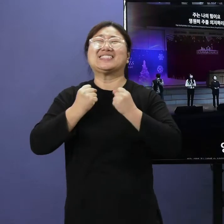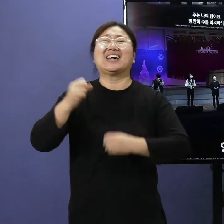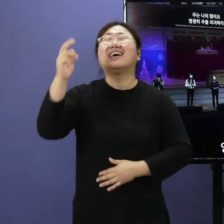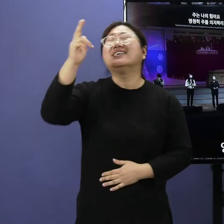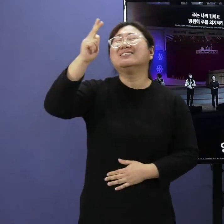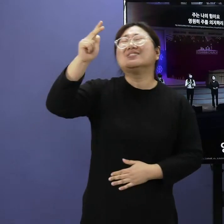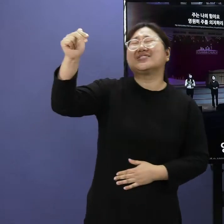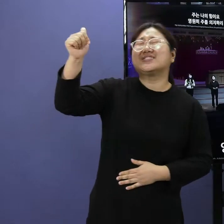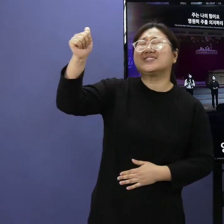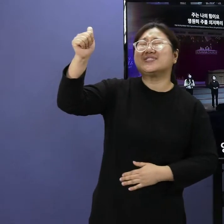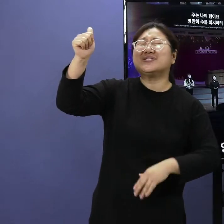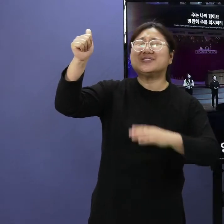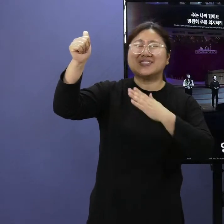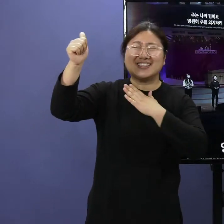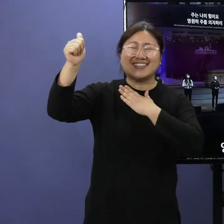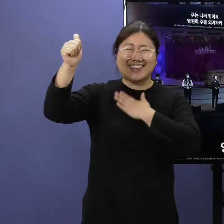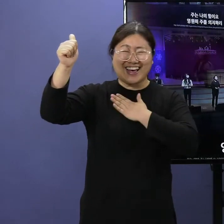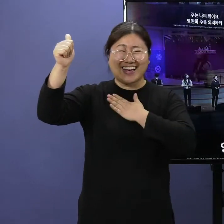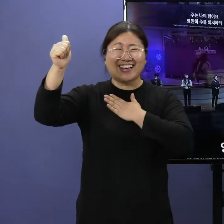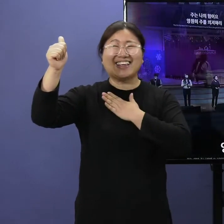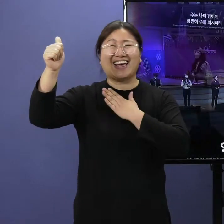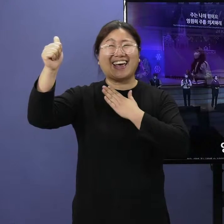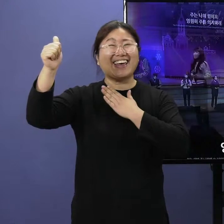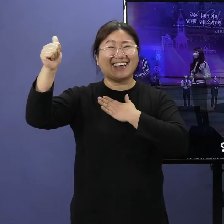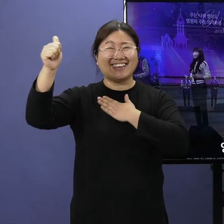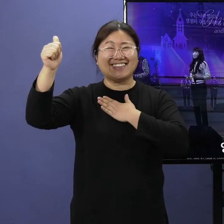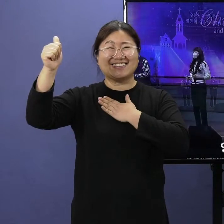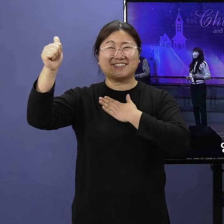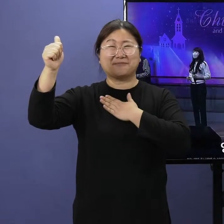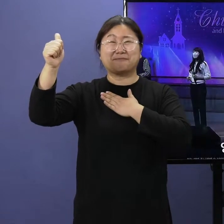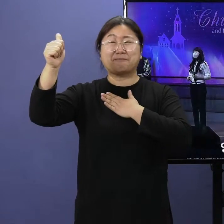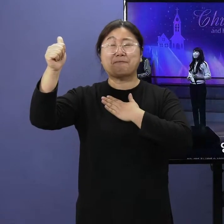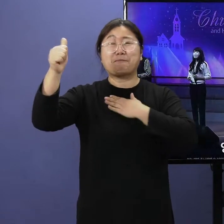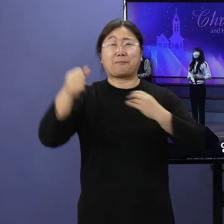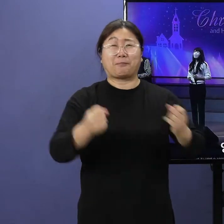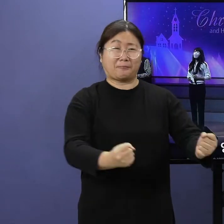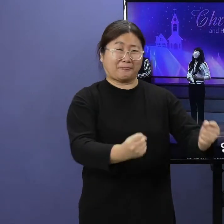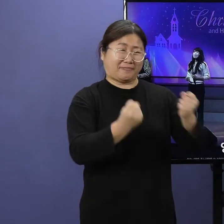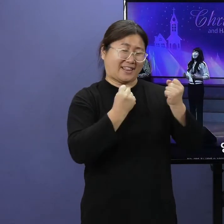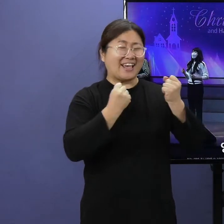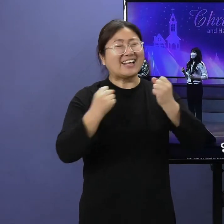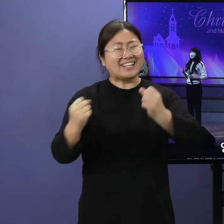힘이여, 주는 나의